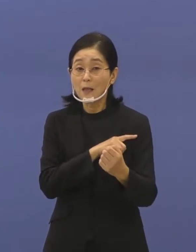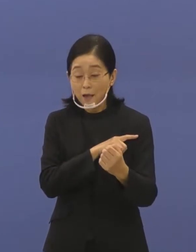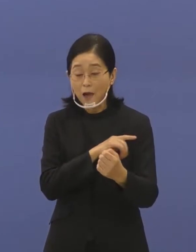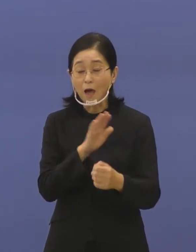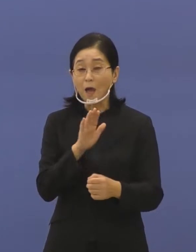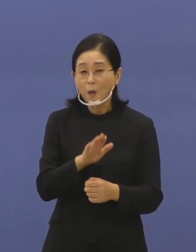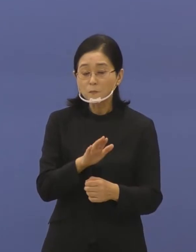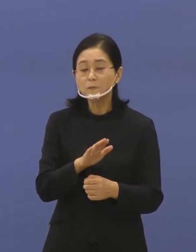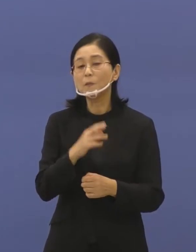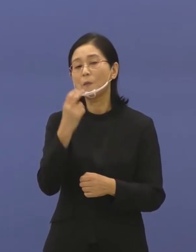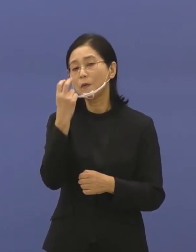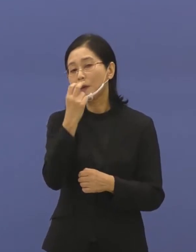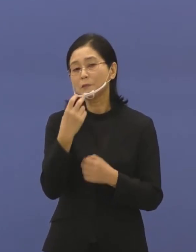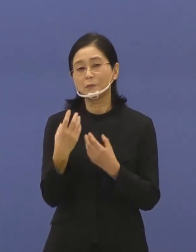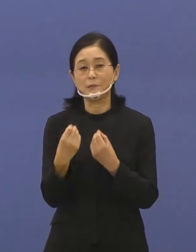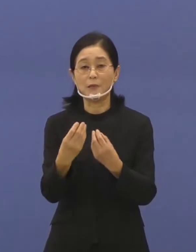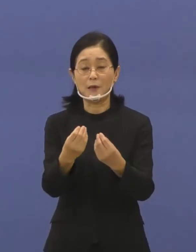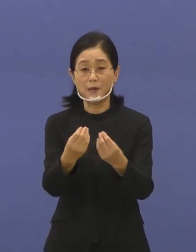認しながら、